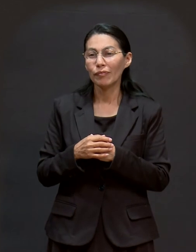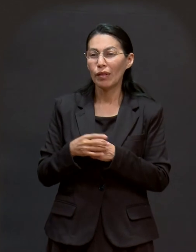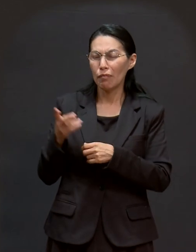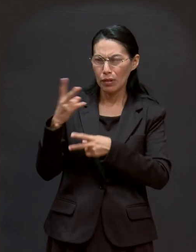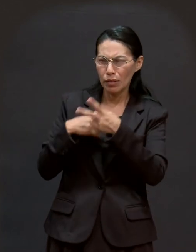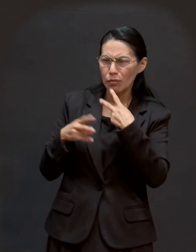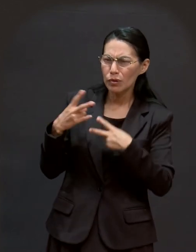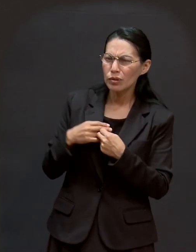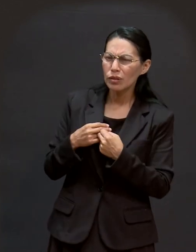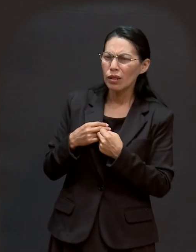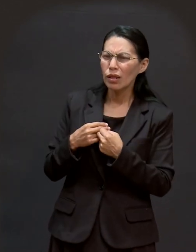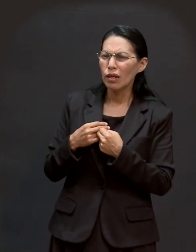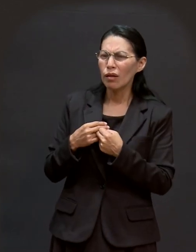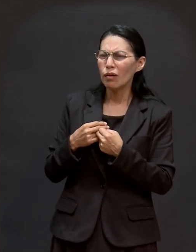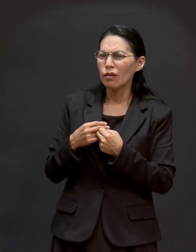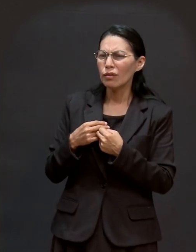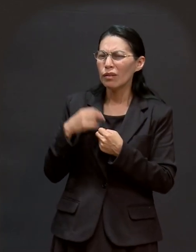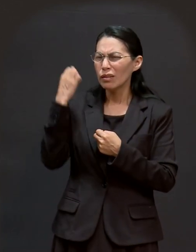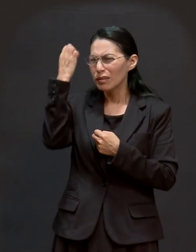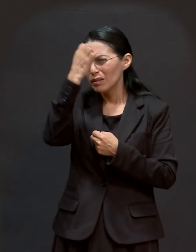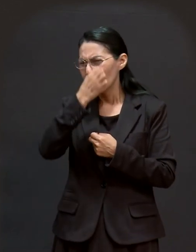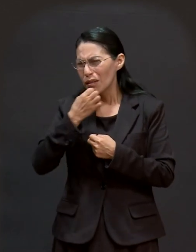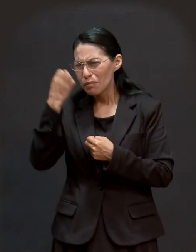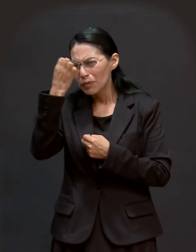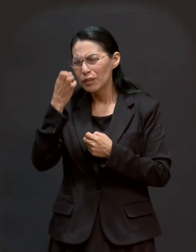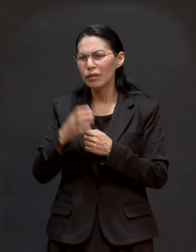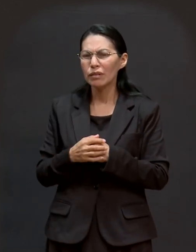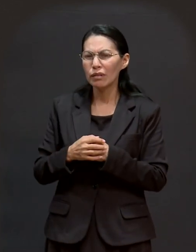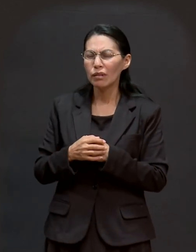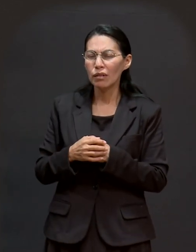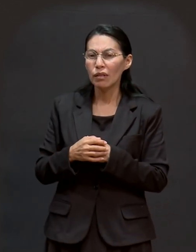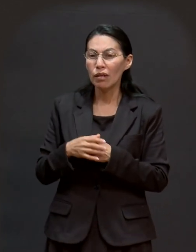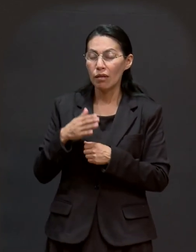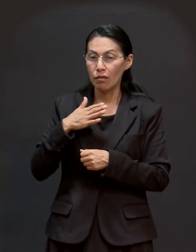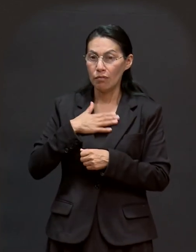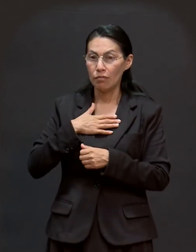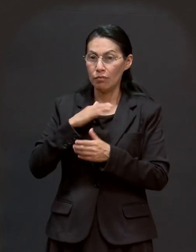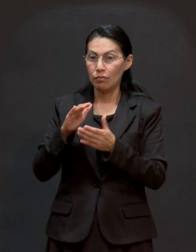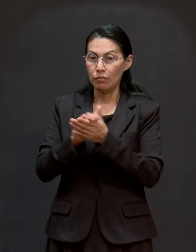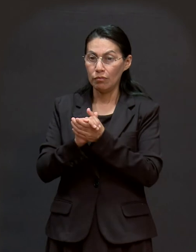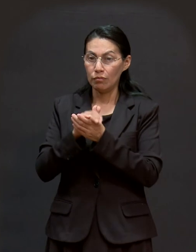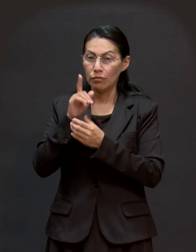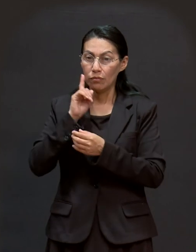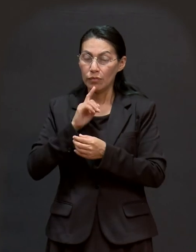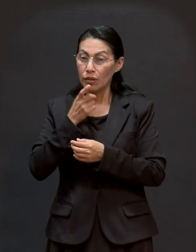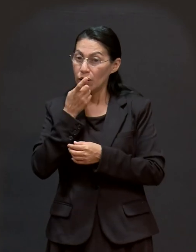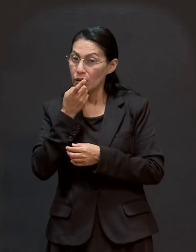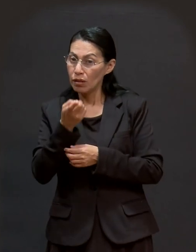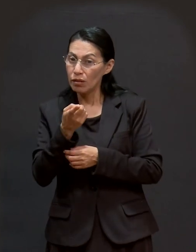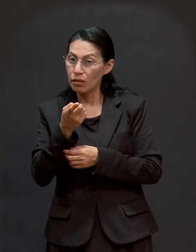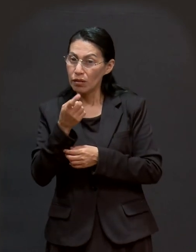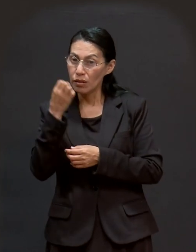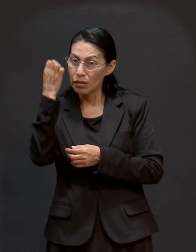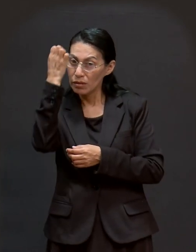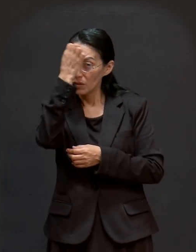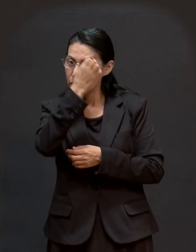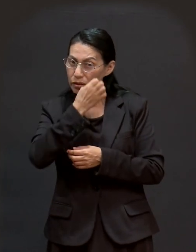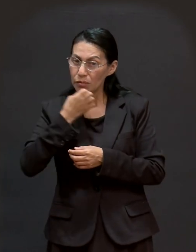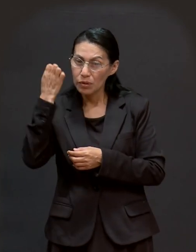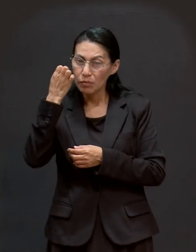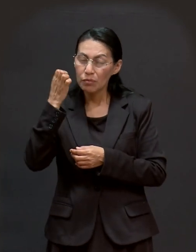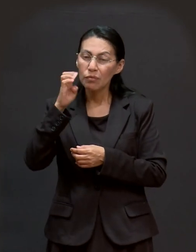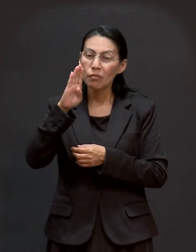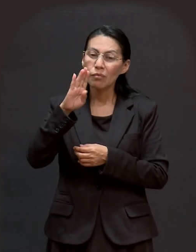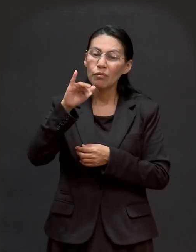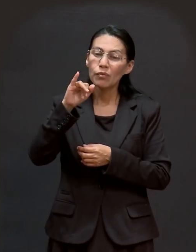vacaciones aquí y después de un examen de rutina se nos cayó el rostro cuando le dijeron a mi esposa que había que